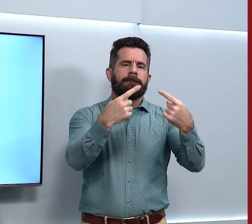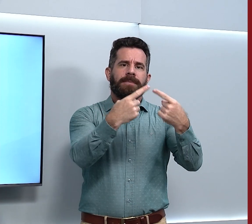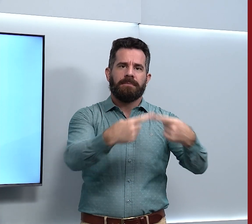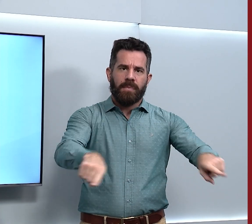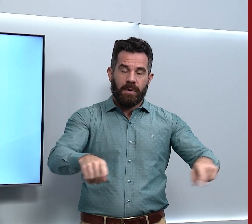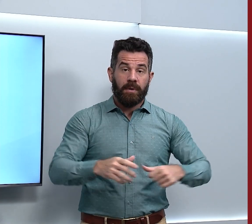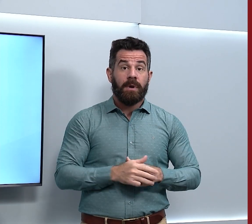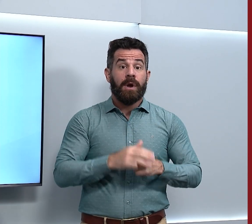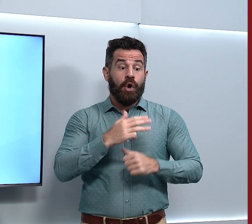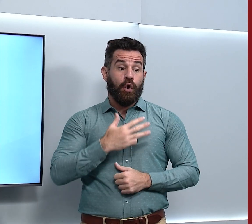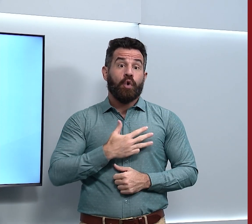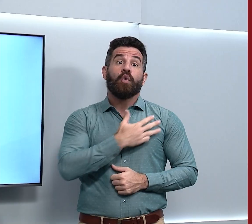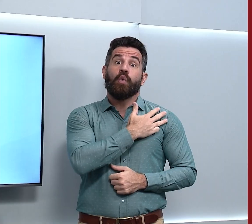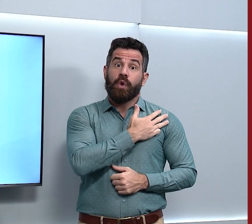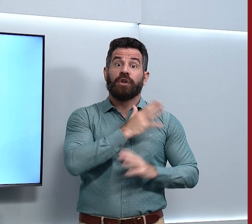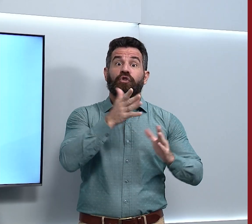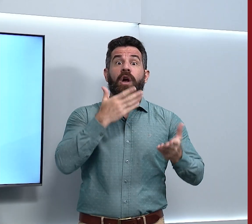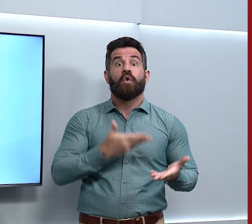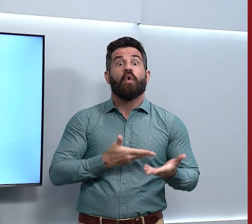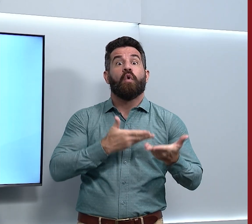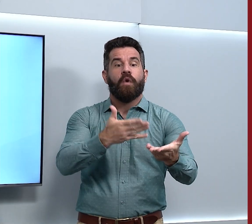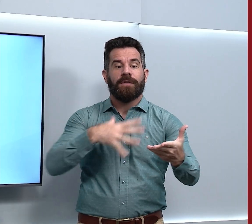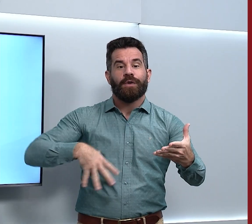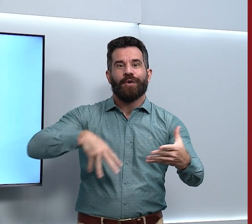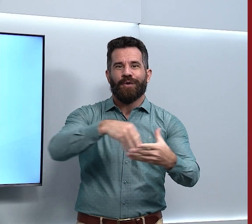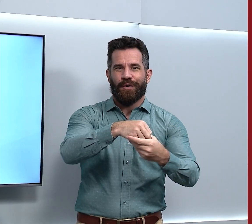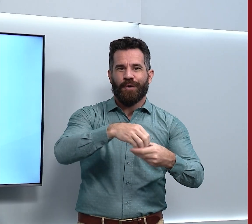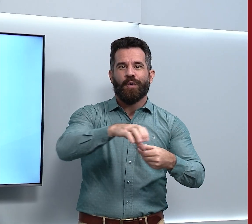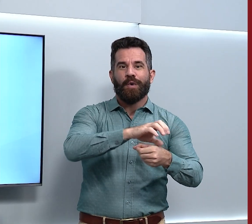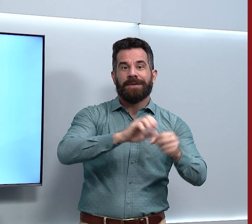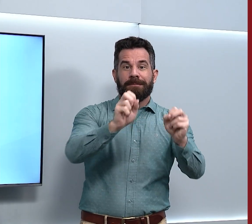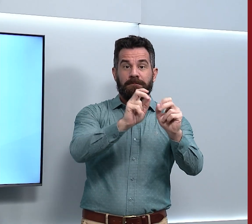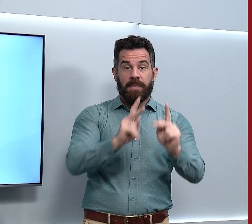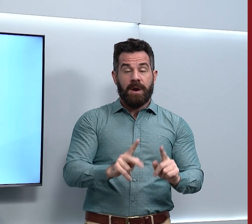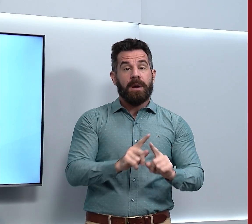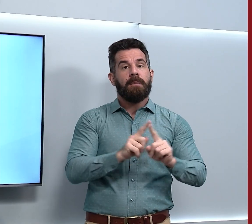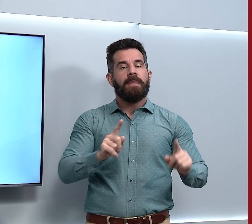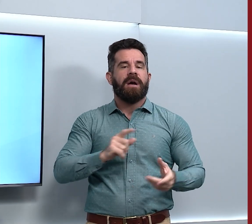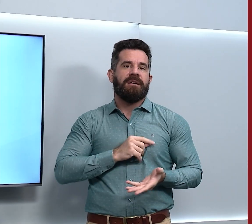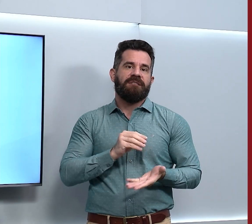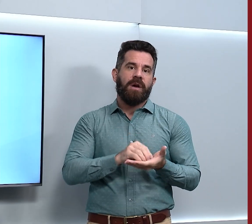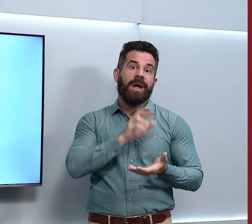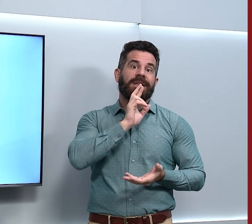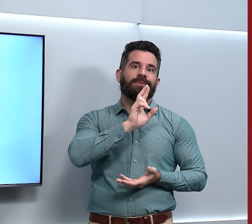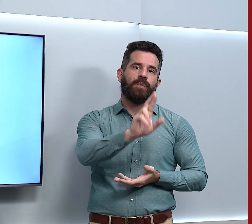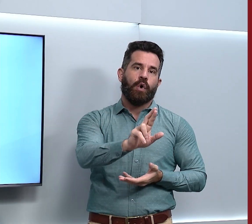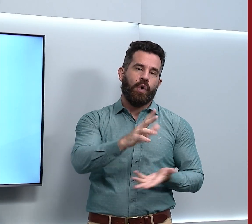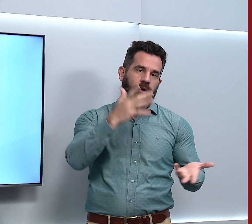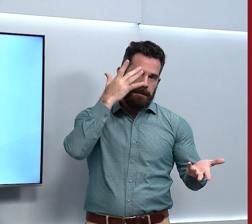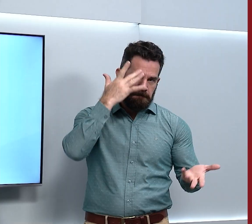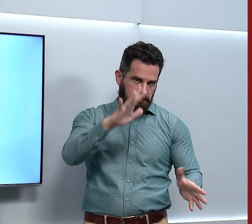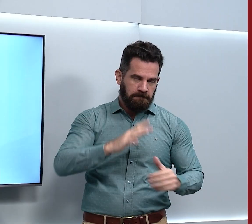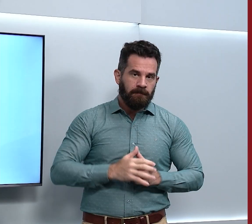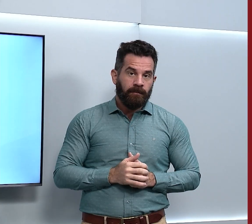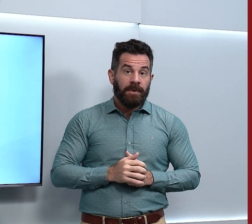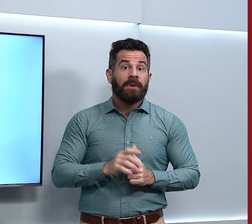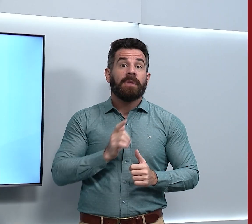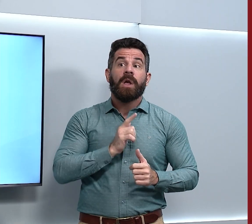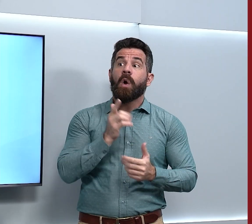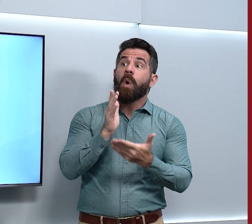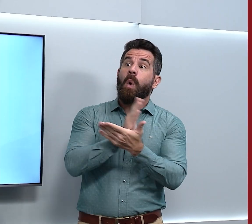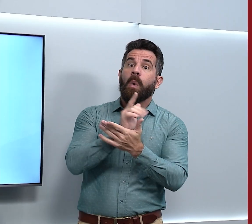foi convidado para integrar o Conselho da Paz, mas ainda não respondeu ao convite. Nenhum grande